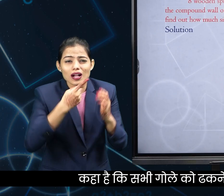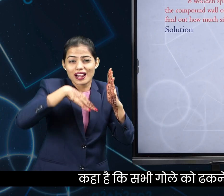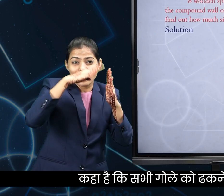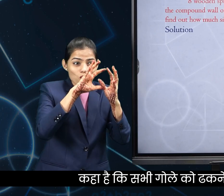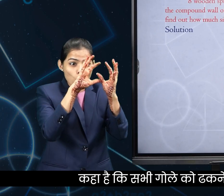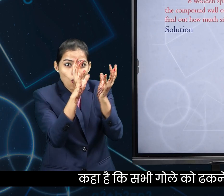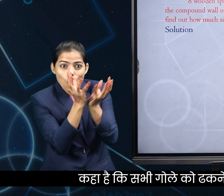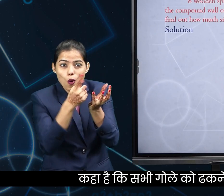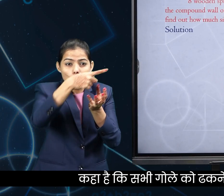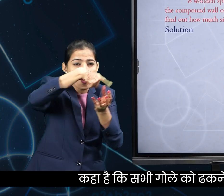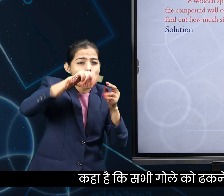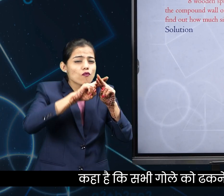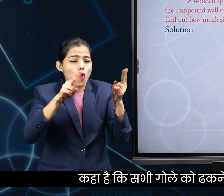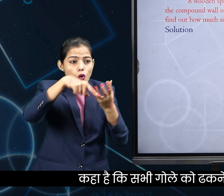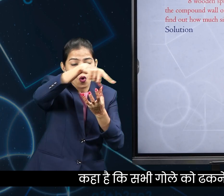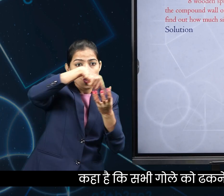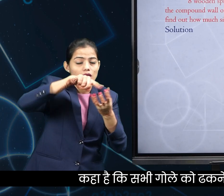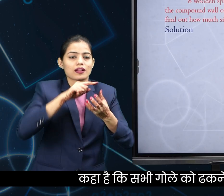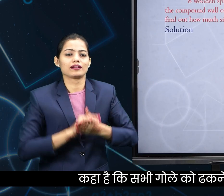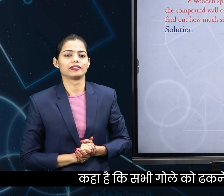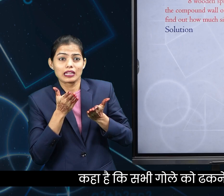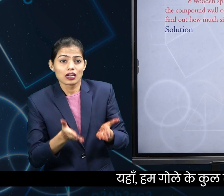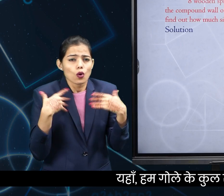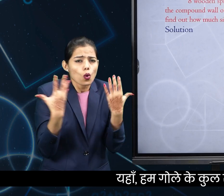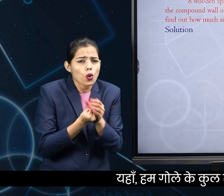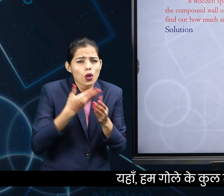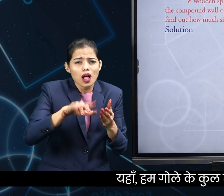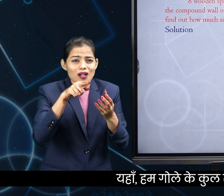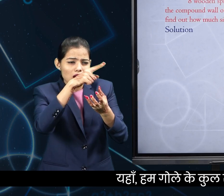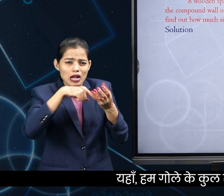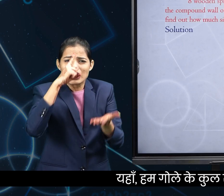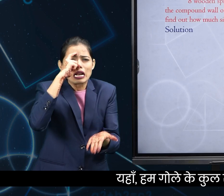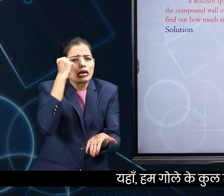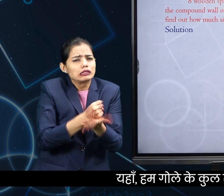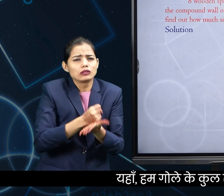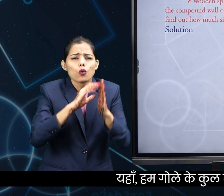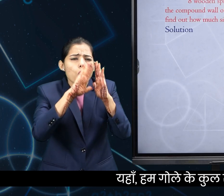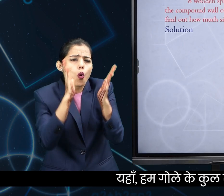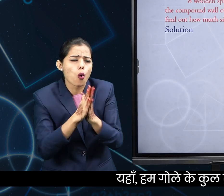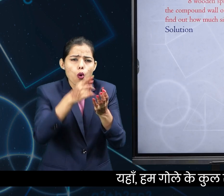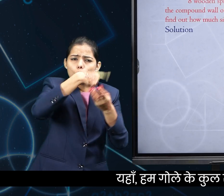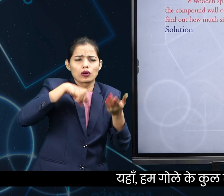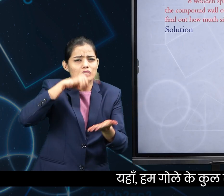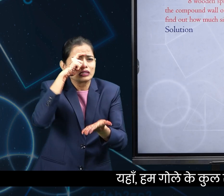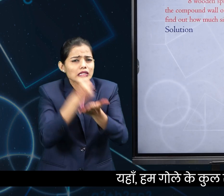लिए कितना रंग आवश्यक है। यहाँ हम गोले के कुल सतह क्षेत्र पर विचार